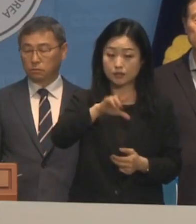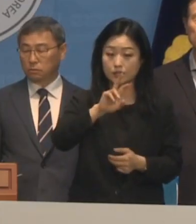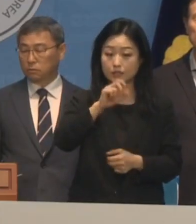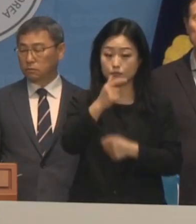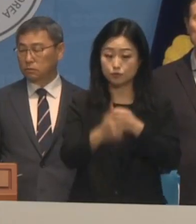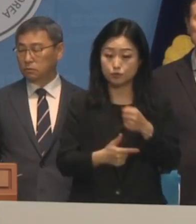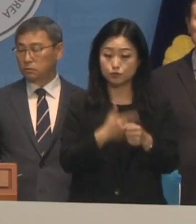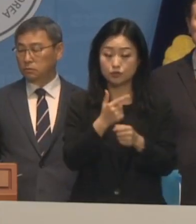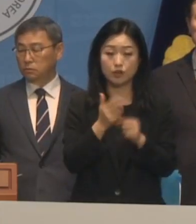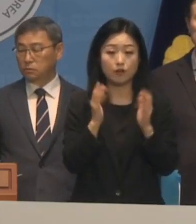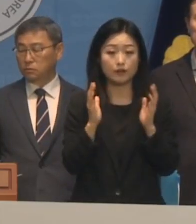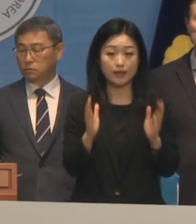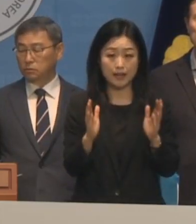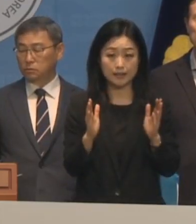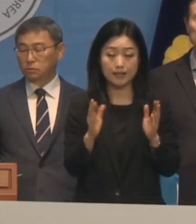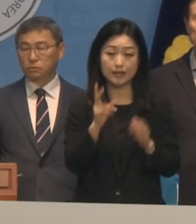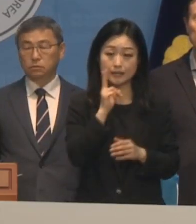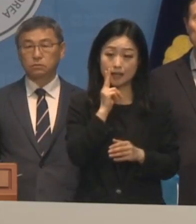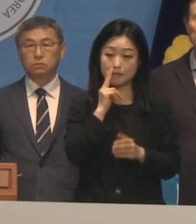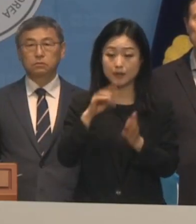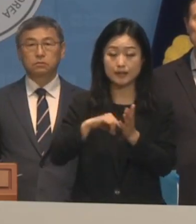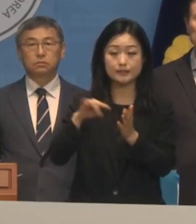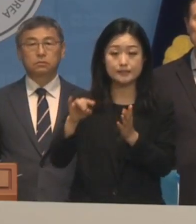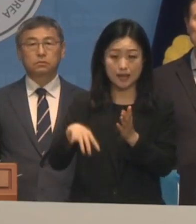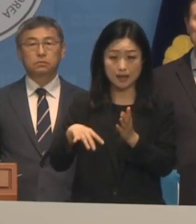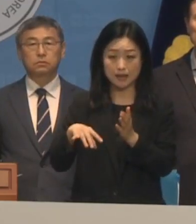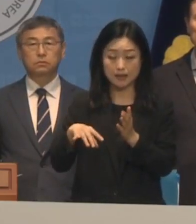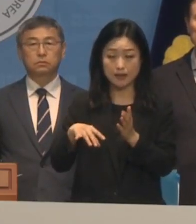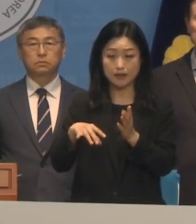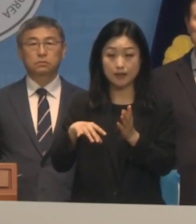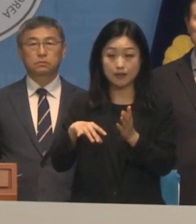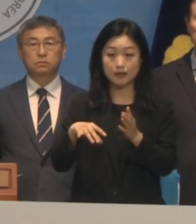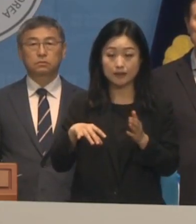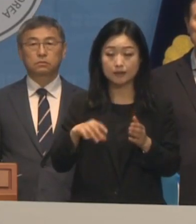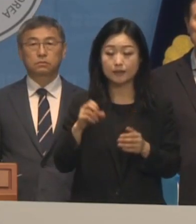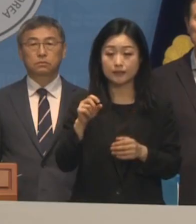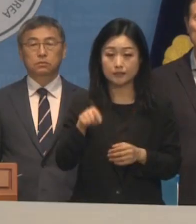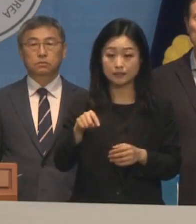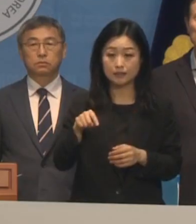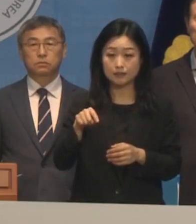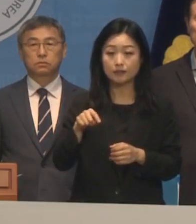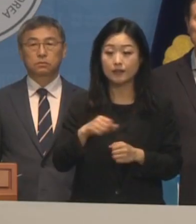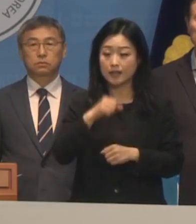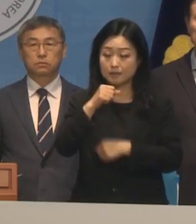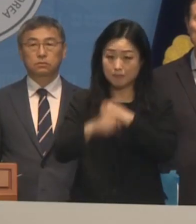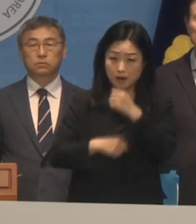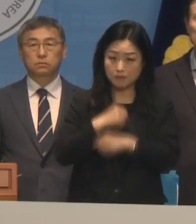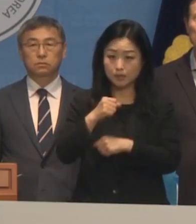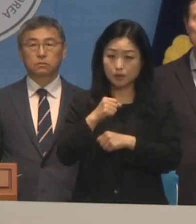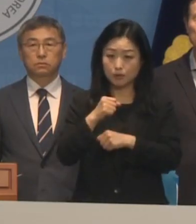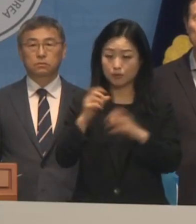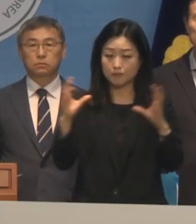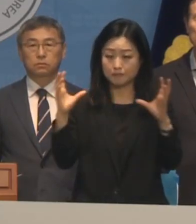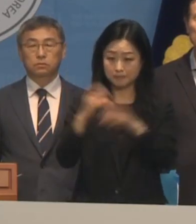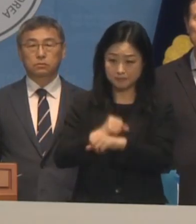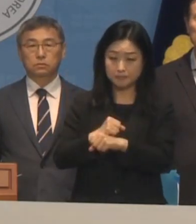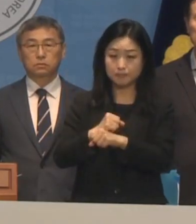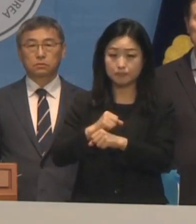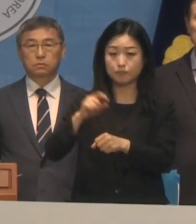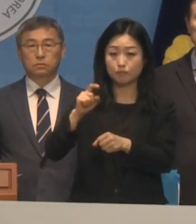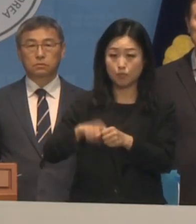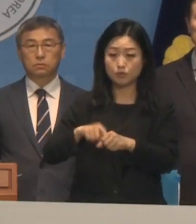지방자치단체는 보육 예산 이관을 강력히 반대하고 있는 입장이어서 심각한